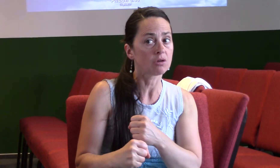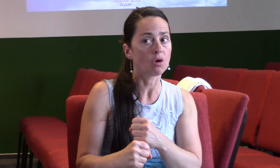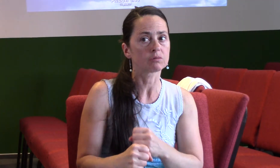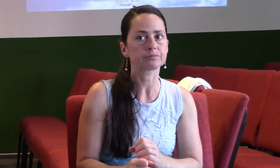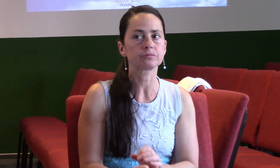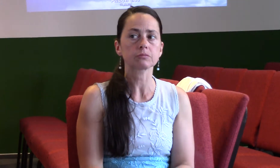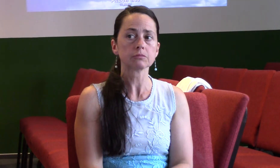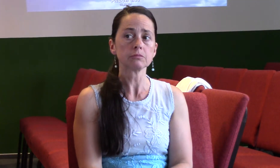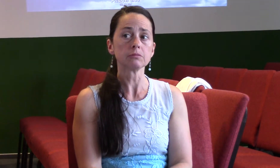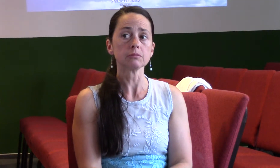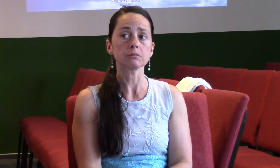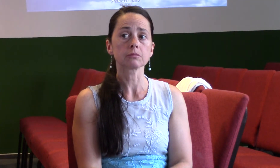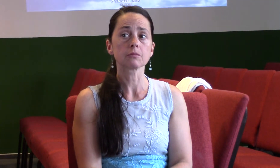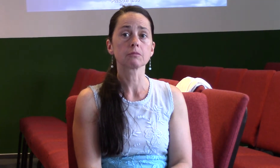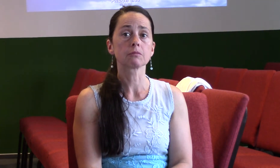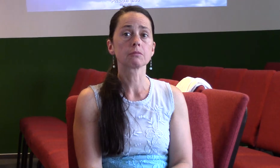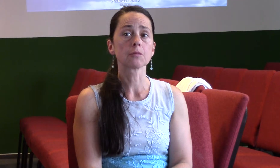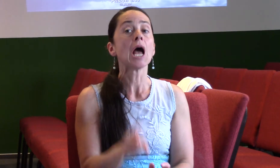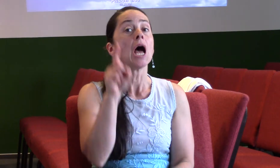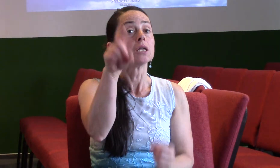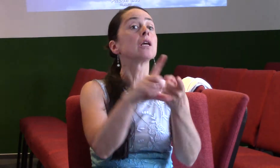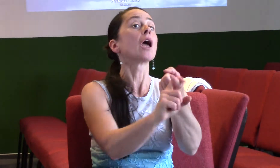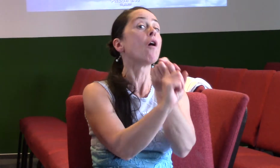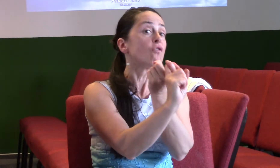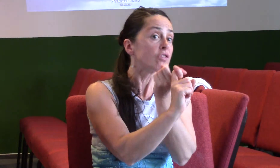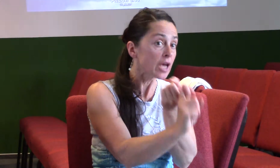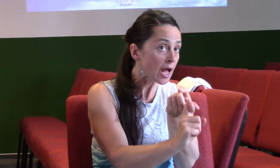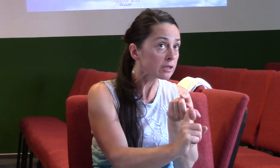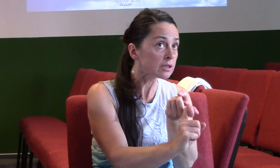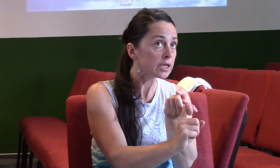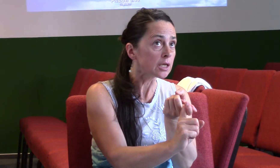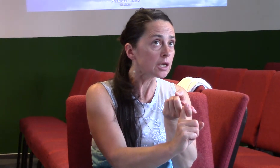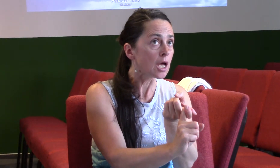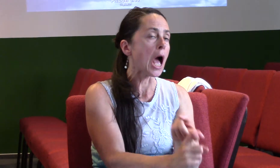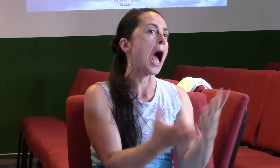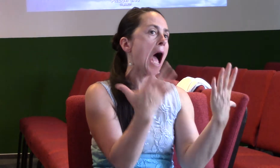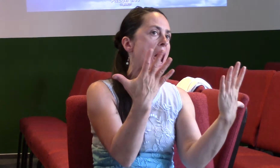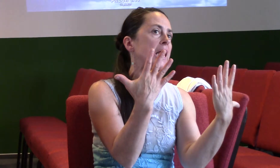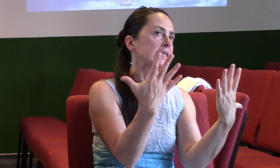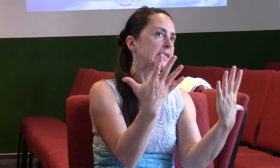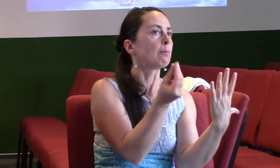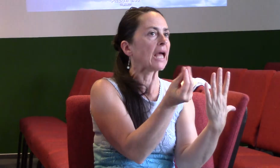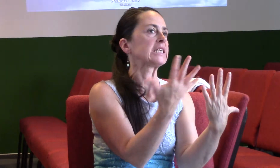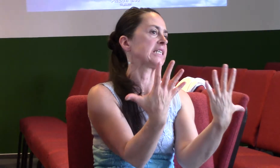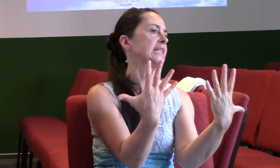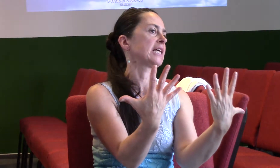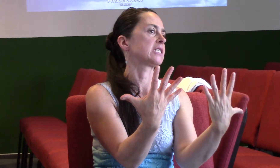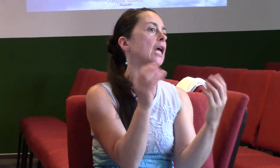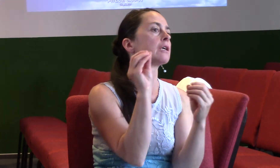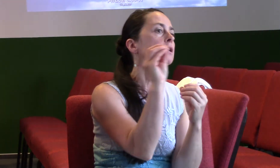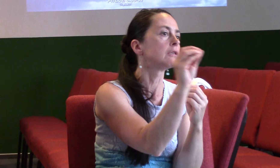Pokud dáváme desátky a dary, tak máme právo žádat sedminásobek.